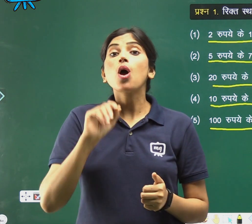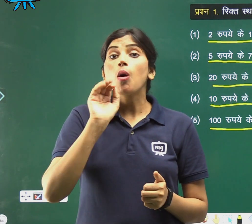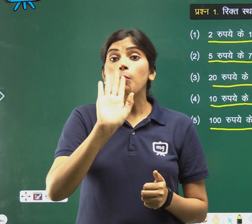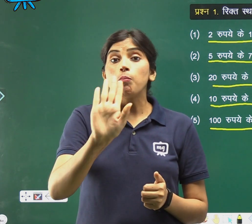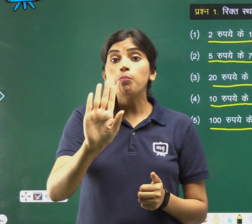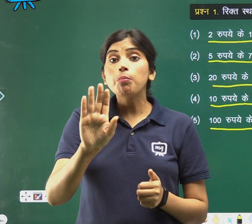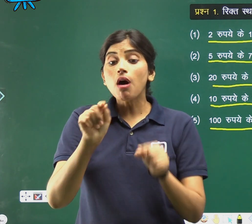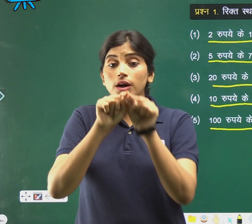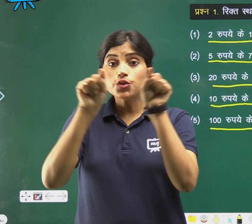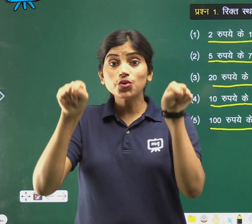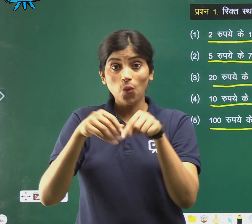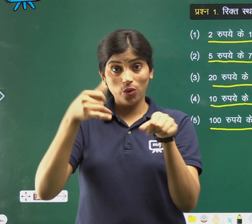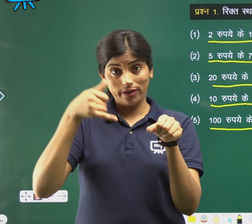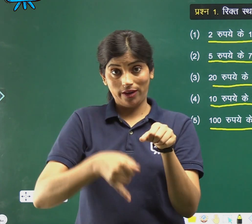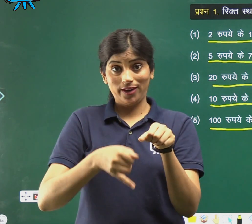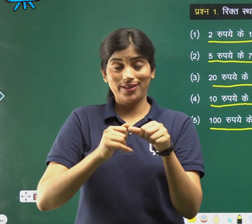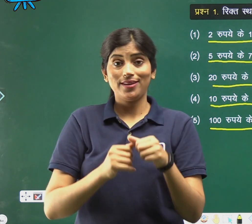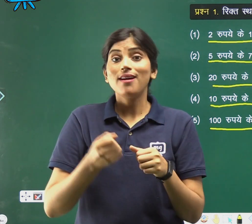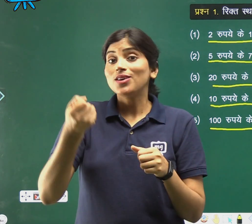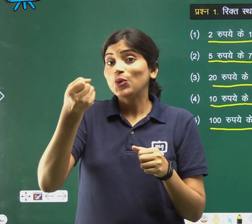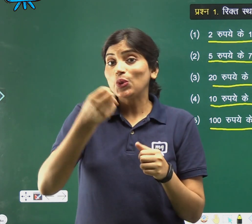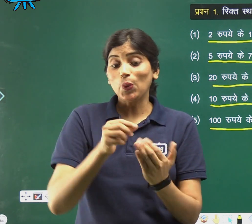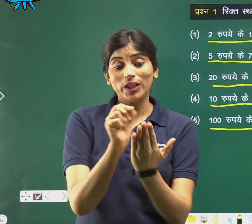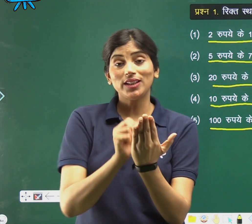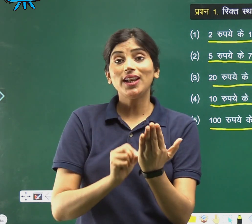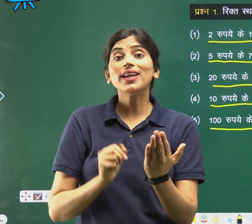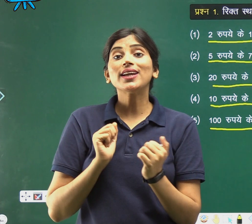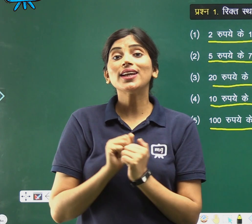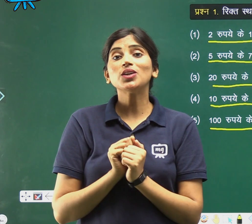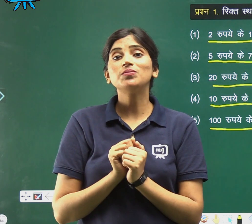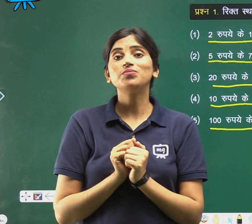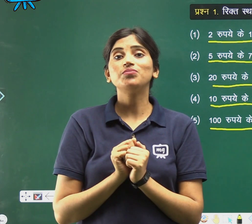5 नोट हैं, तो कितने लिखेंगे?